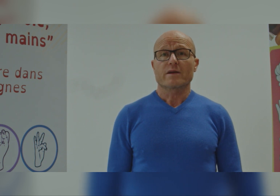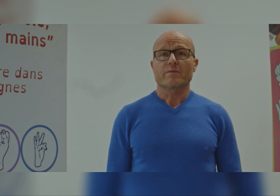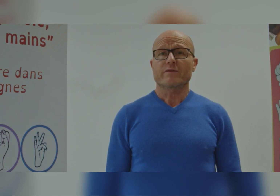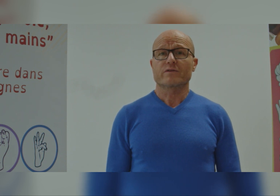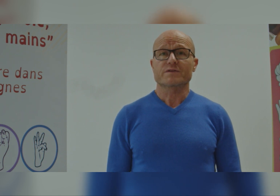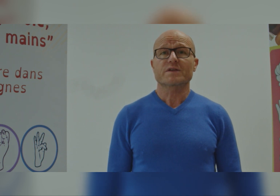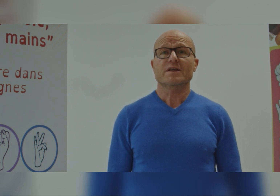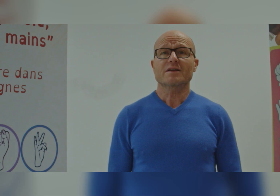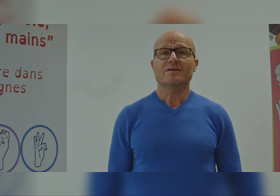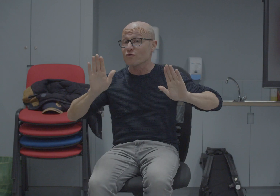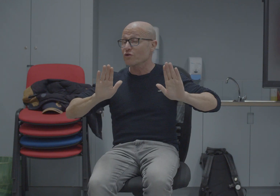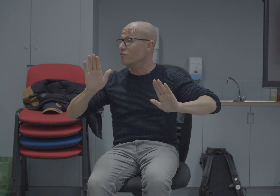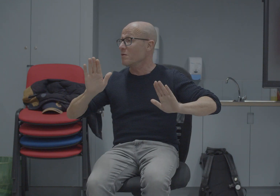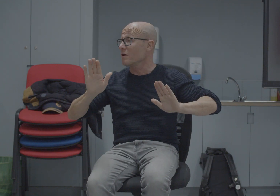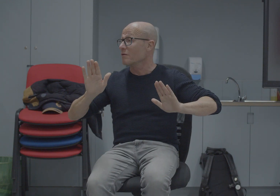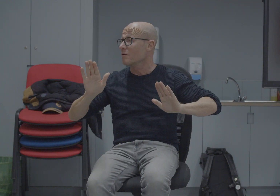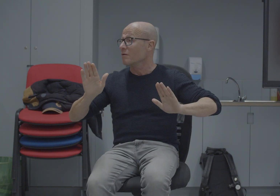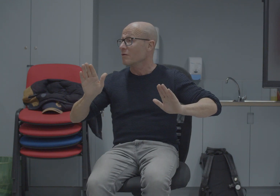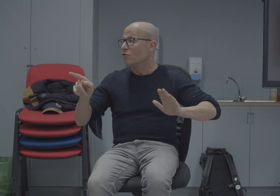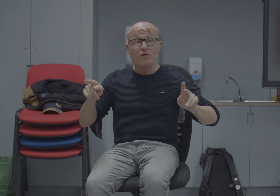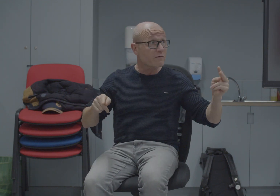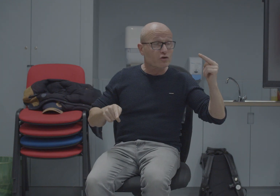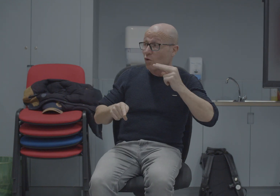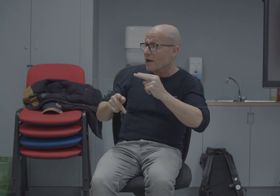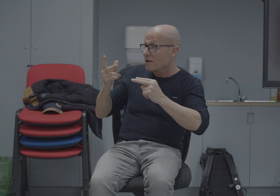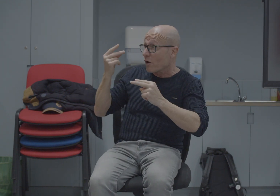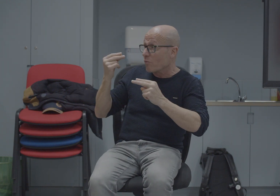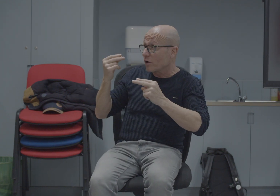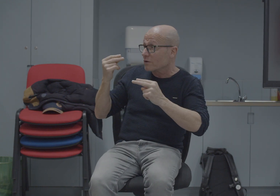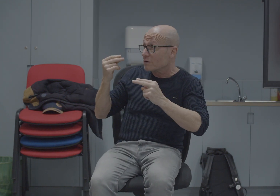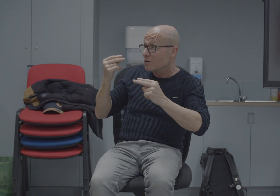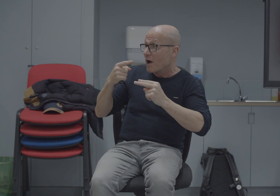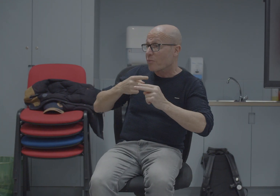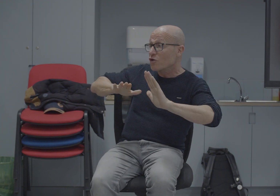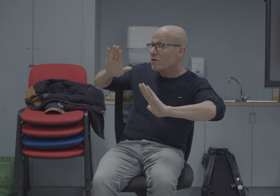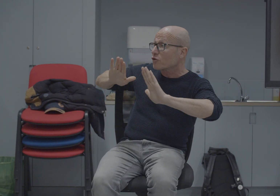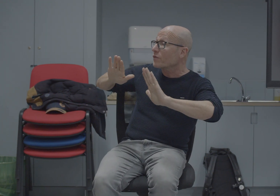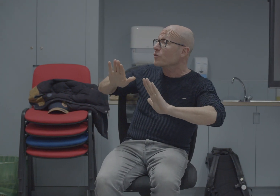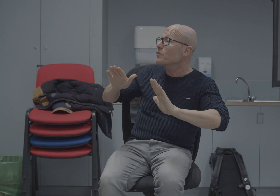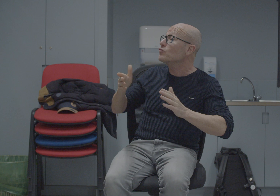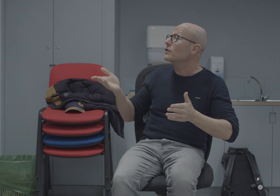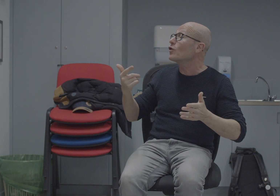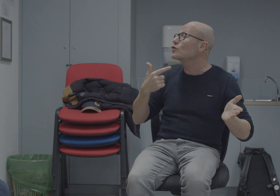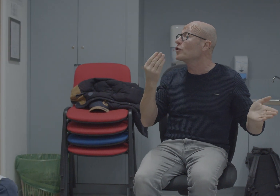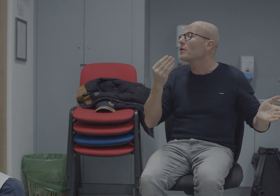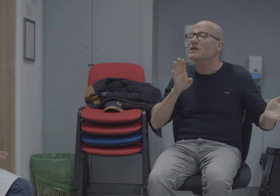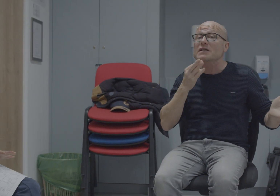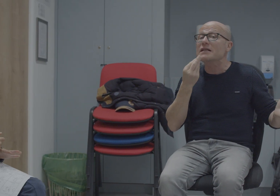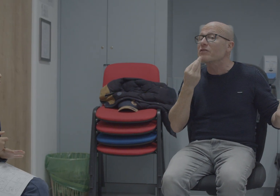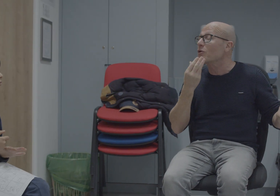pas français, il m'a initié à la langue des signes, au rudiment en tout cas, ce qui m'a permis de rentrer en communication avec lui. Et